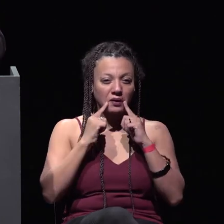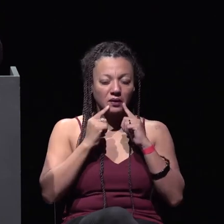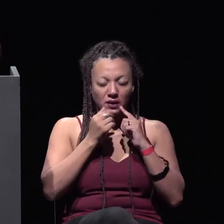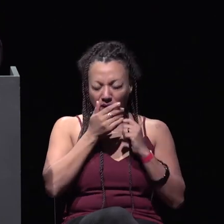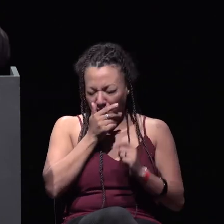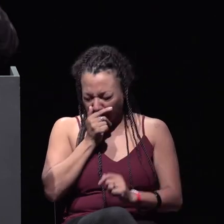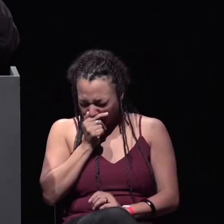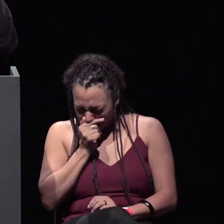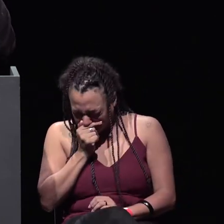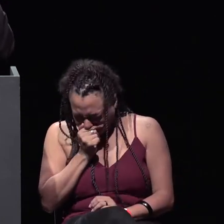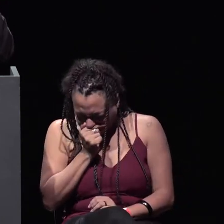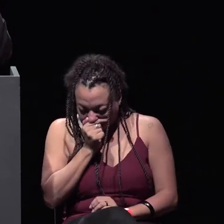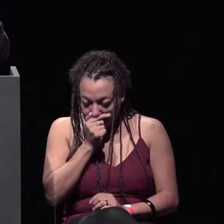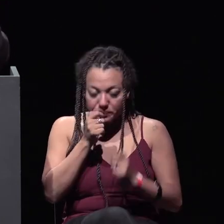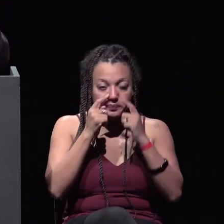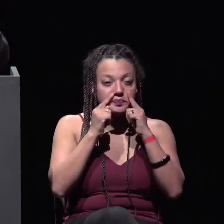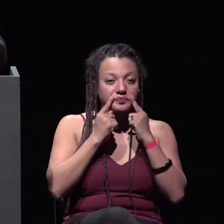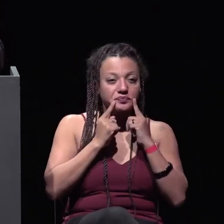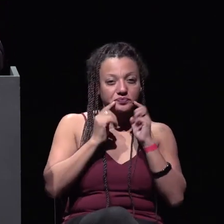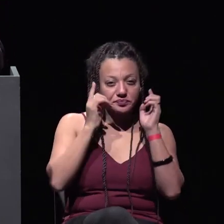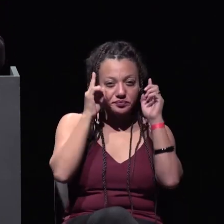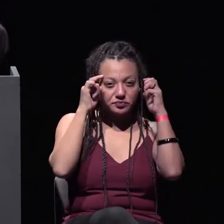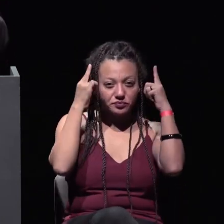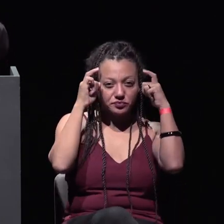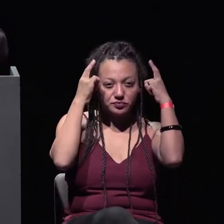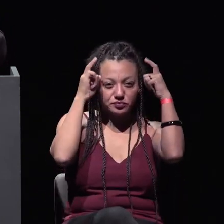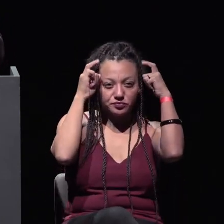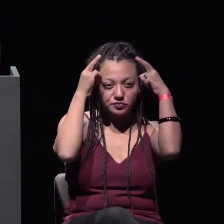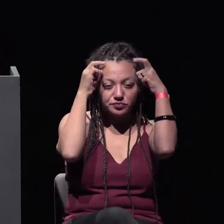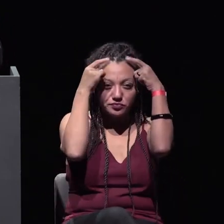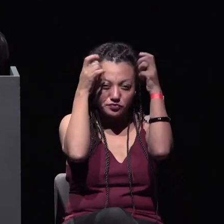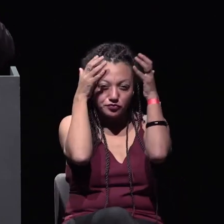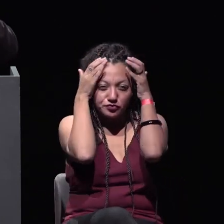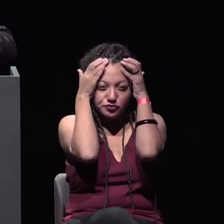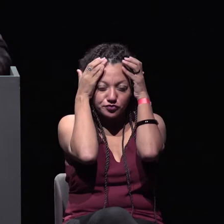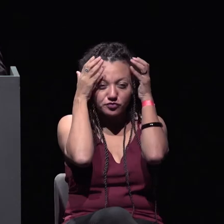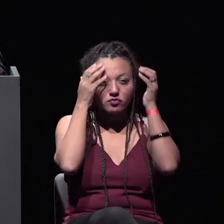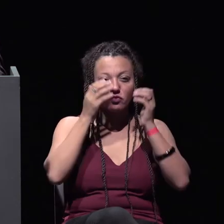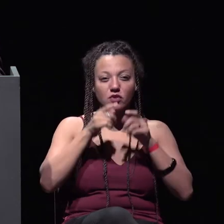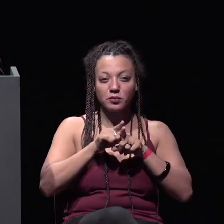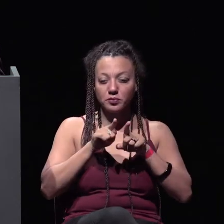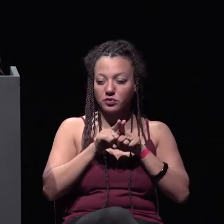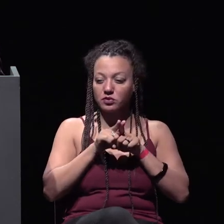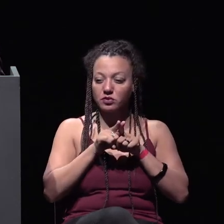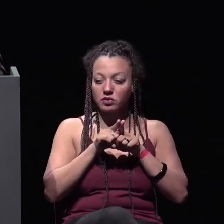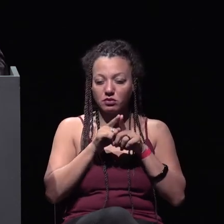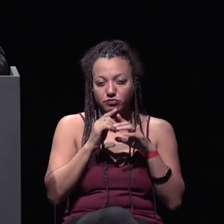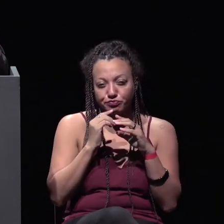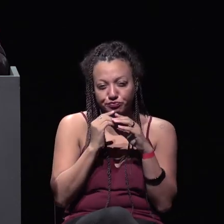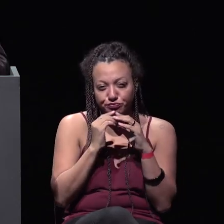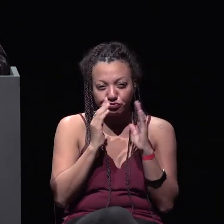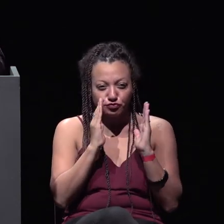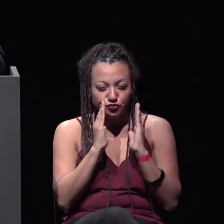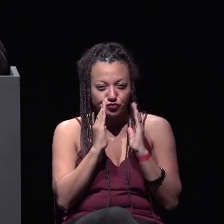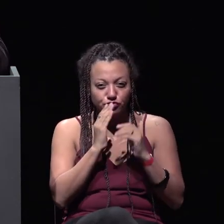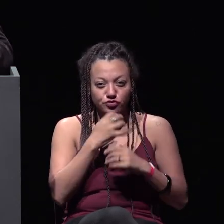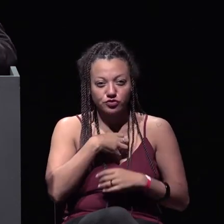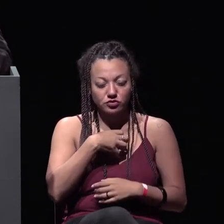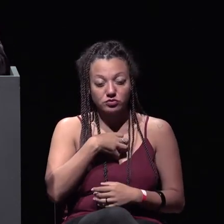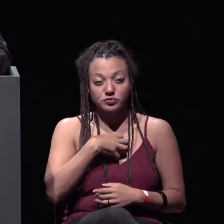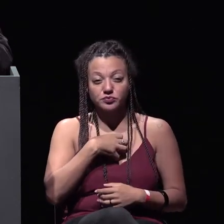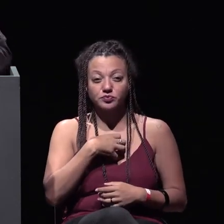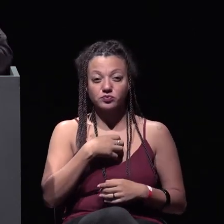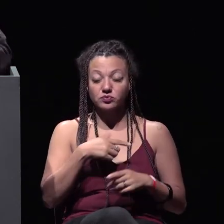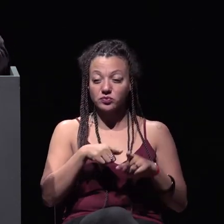nariz emenda com as barbas o arranjo do cabelo em cachos compactos a própria proporção um pouco mais atacada naturalmente